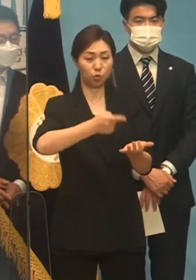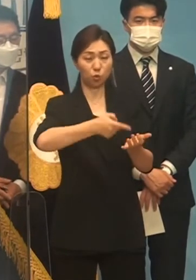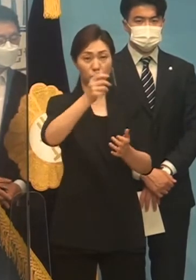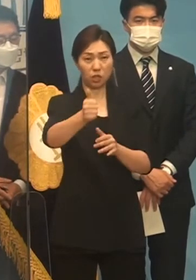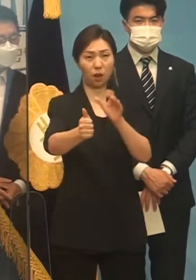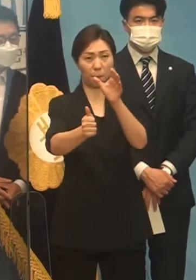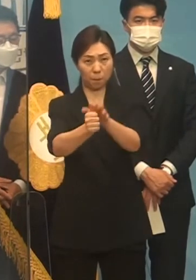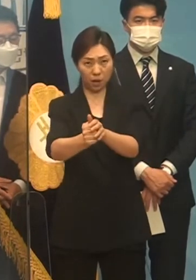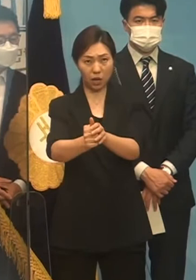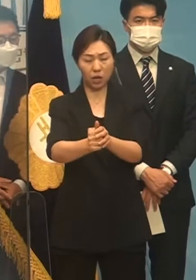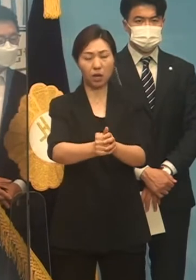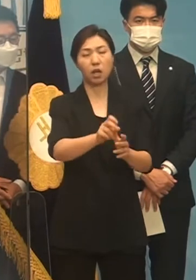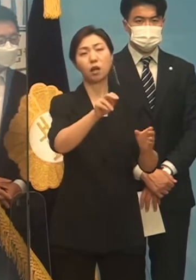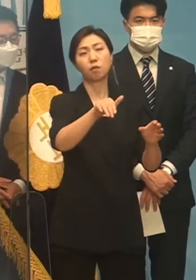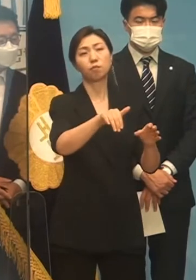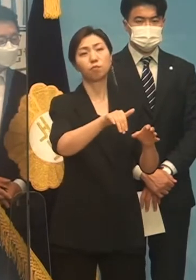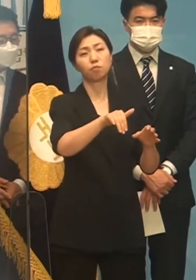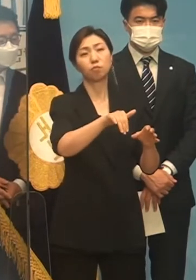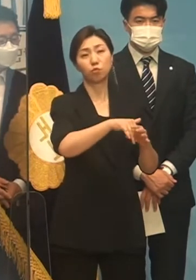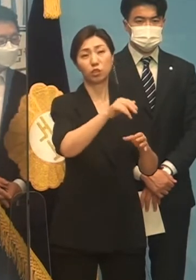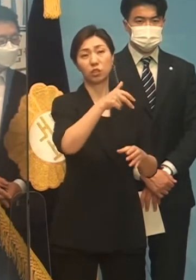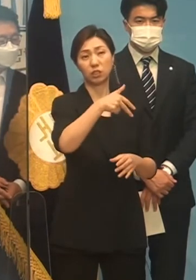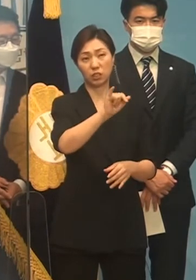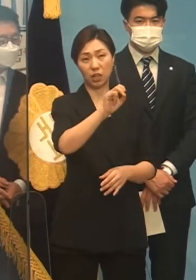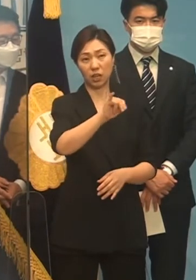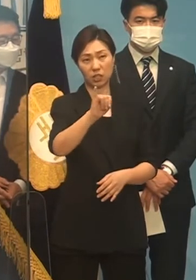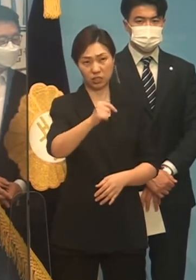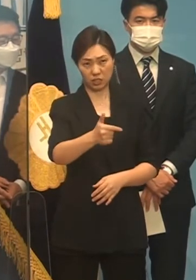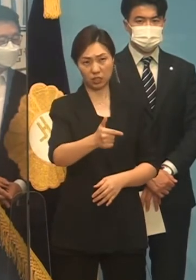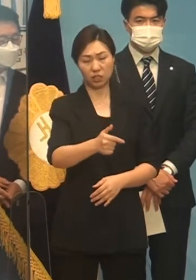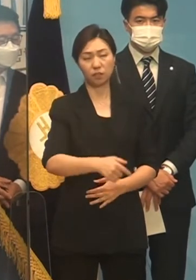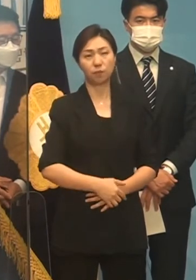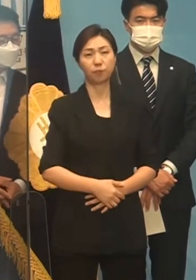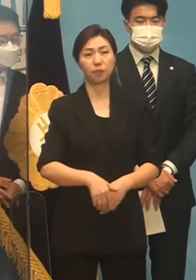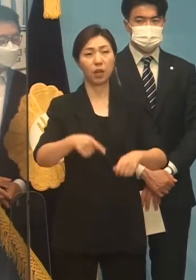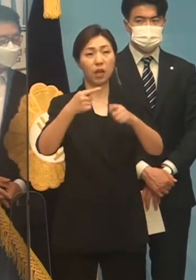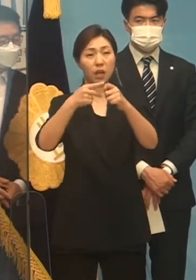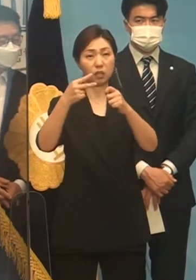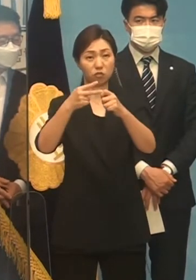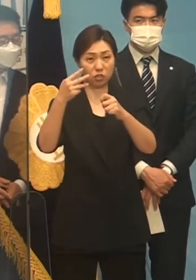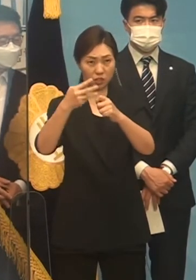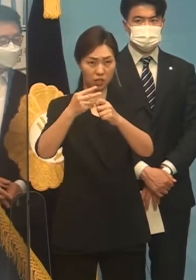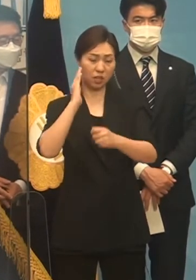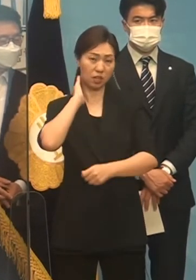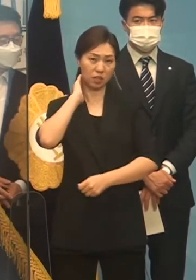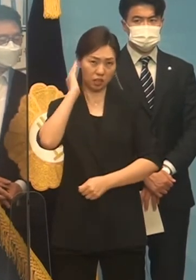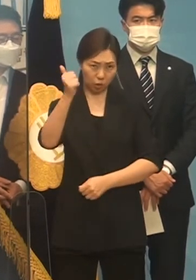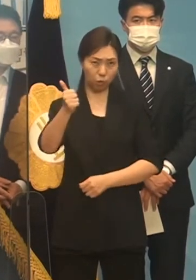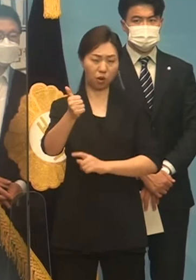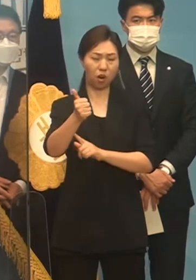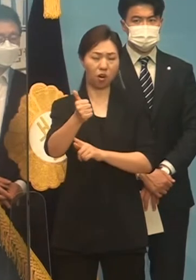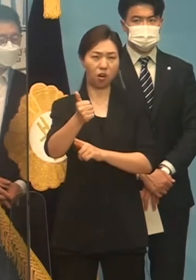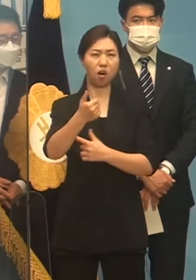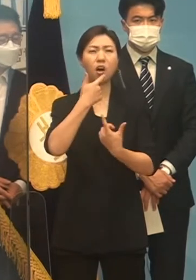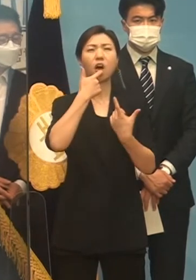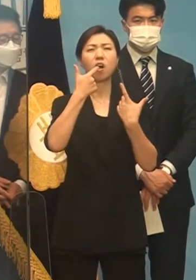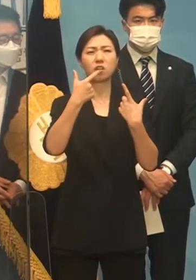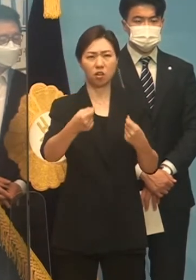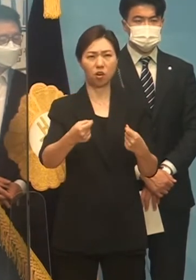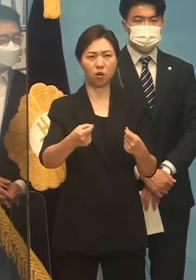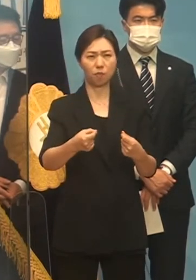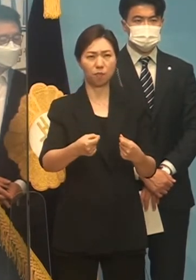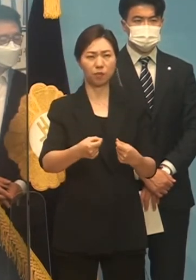이낙연은 자랑스러운 우리 민주당 3대 대통령님들의 반열에 뒤지지 않을 경험과